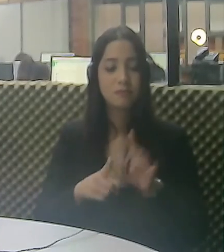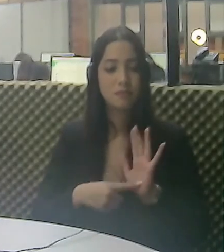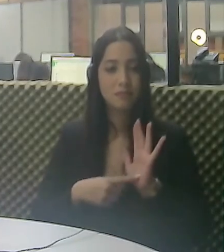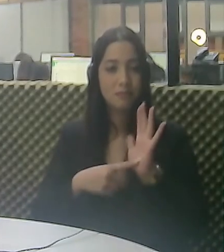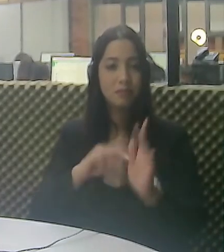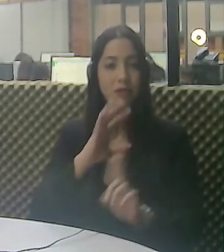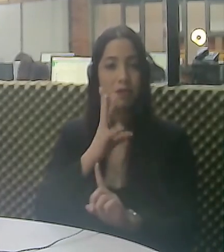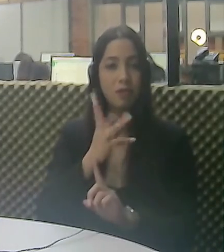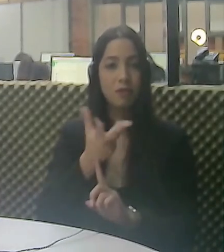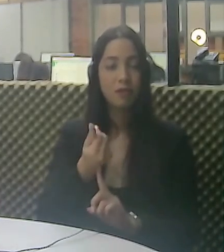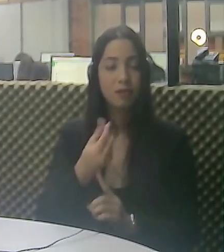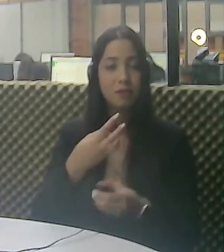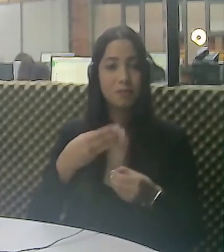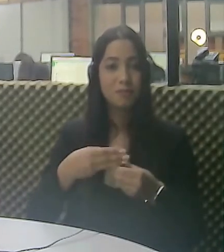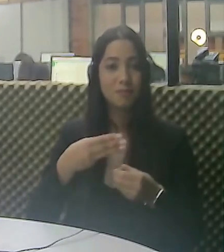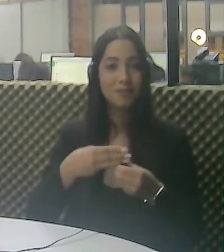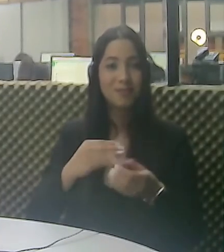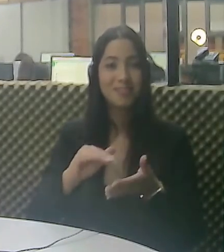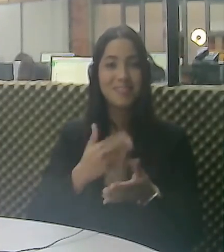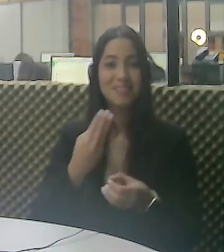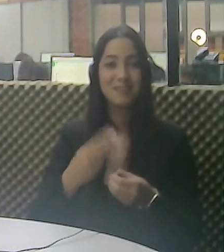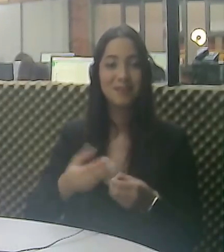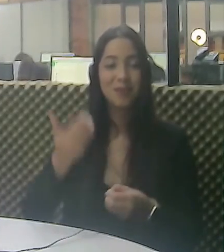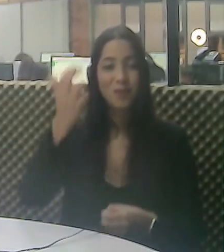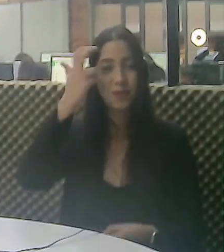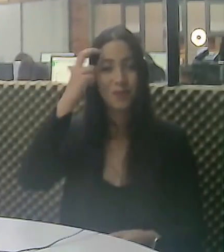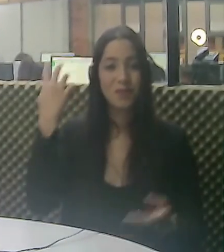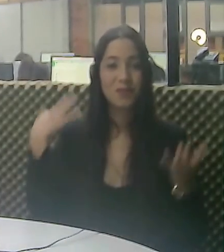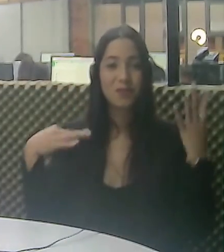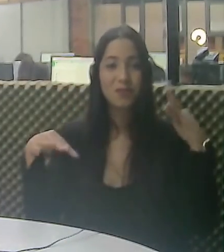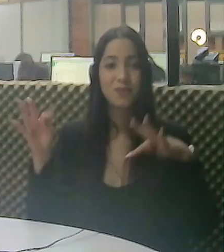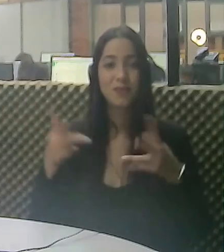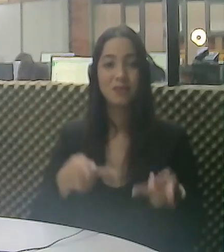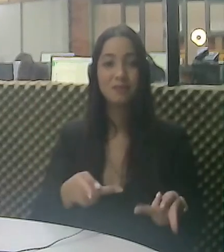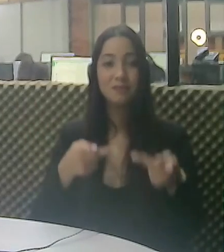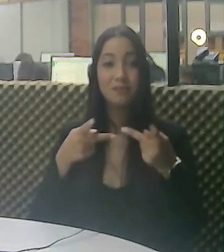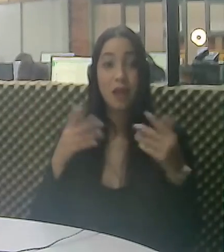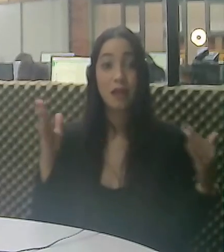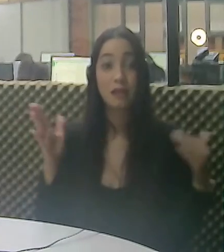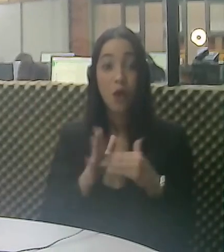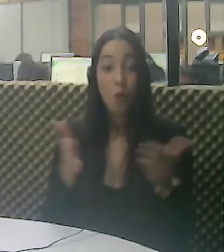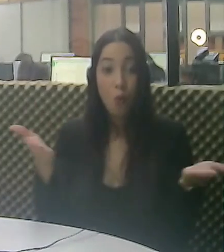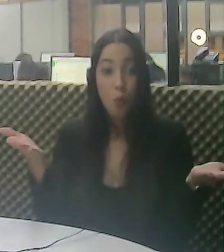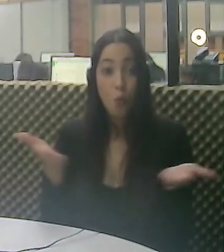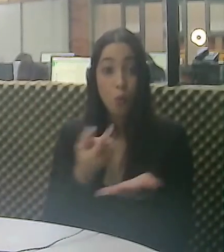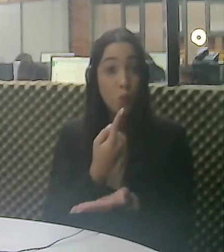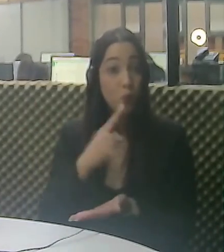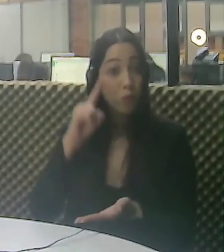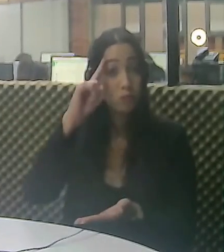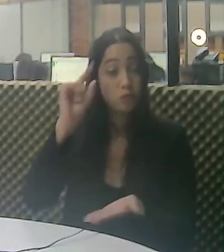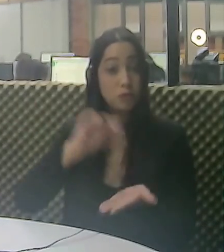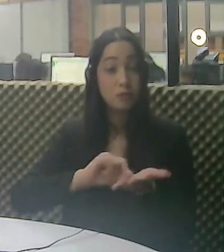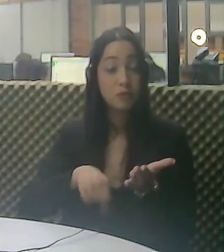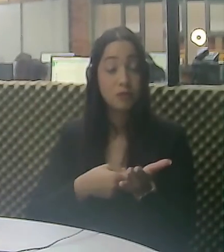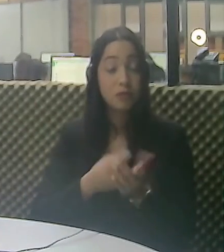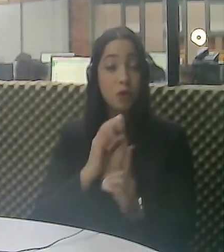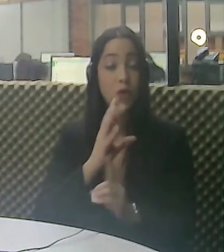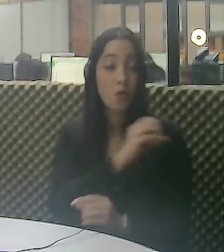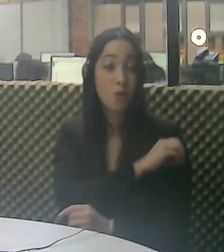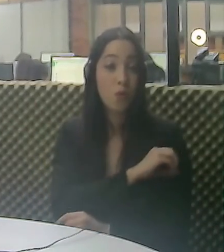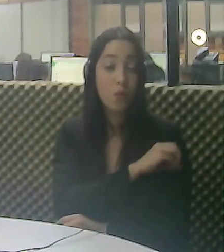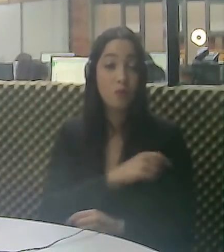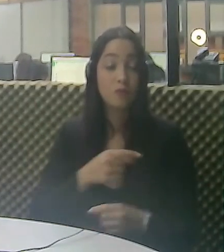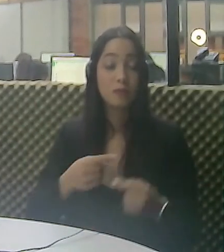artísticas no município a secretaria municipal de cultura e turismo recebe até hoje inscrições para oficinas que serão ministradas